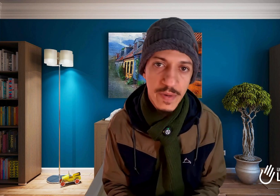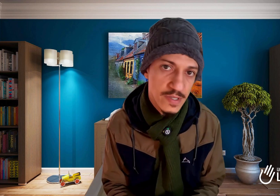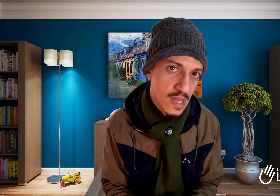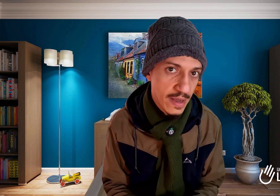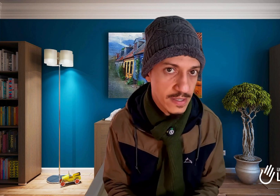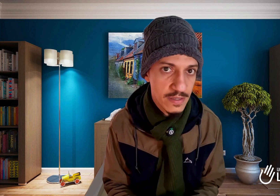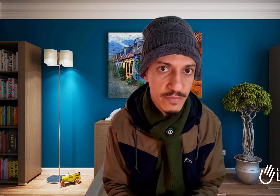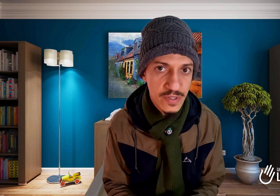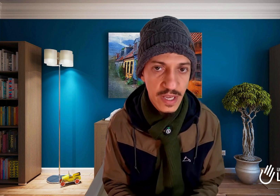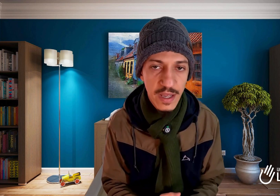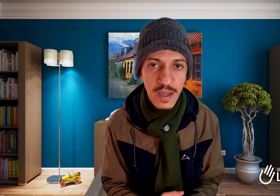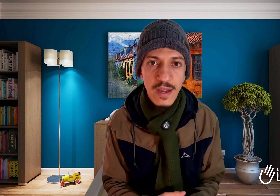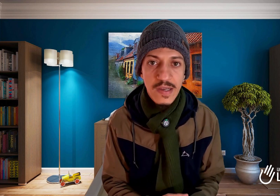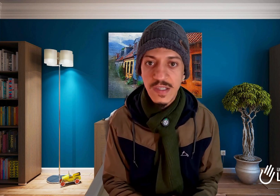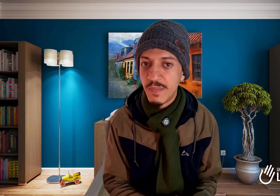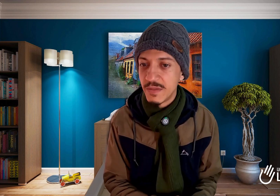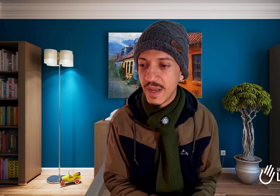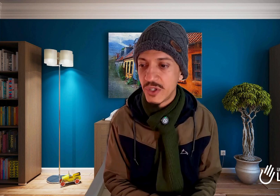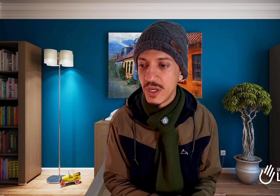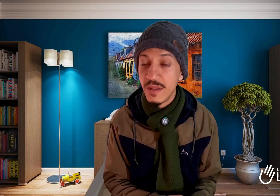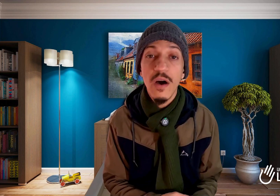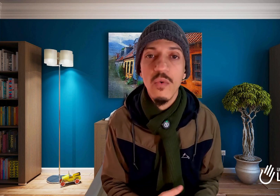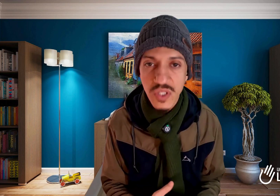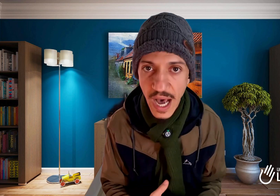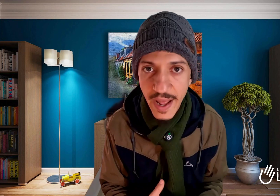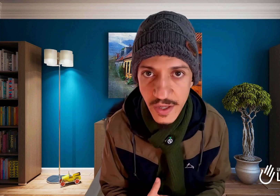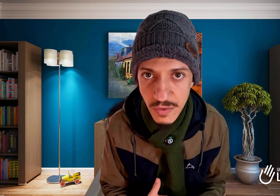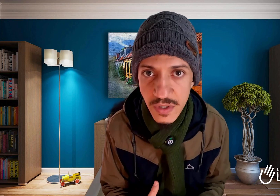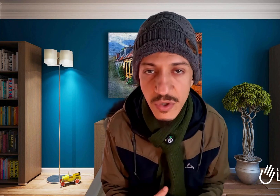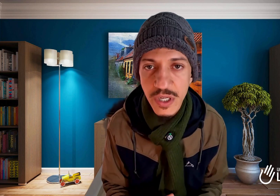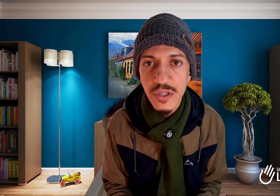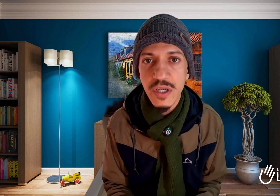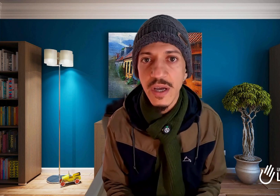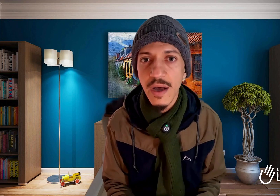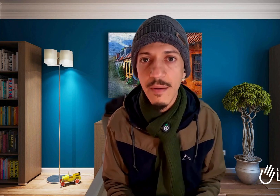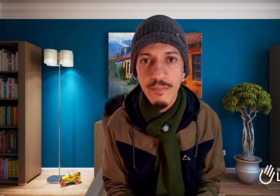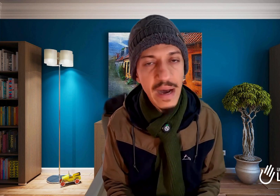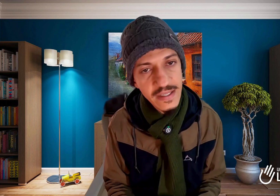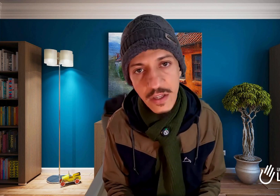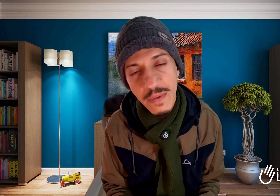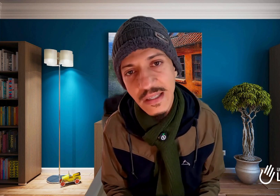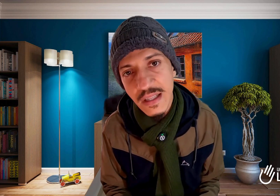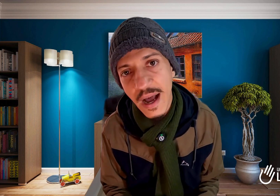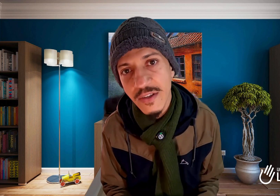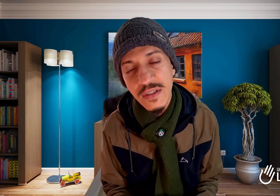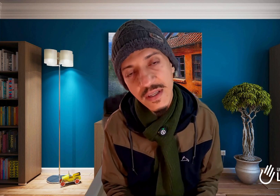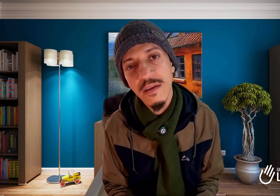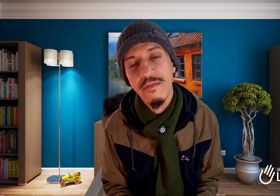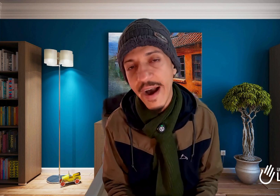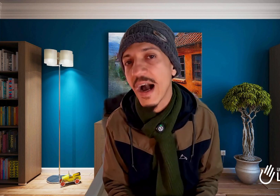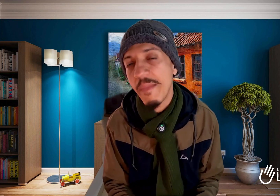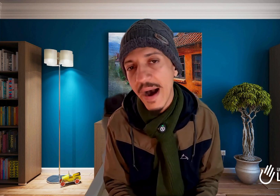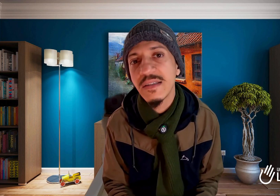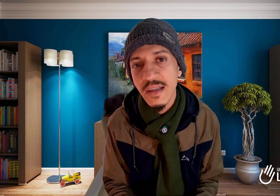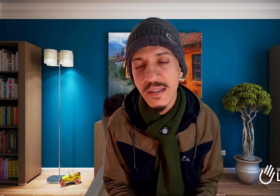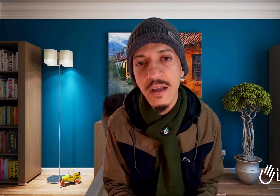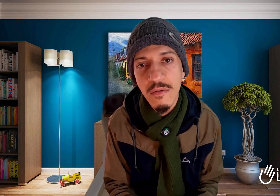precisar. E se você simplesmente não usar isso no seu dia a dia, mais cedo ou mais tarde, sim, vai acabar esquecendo